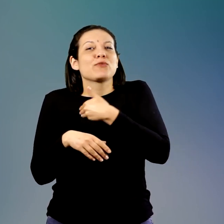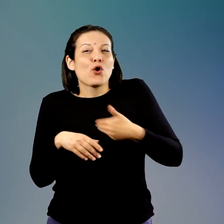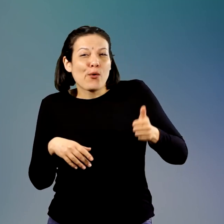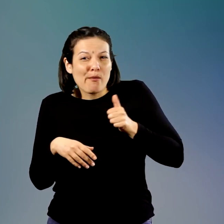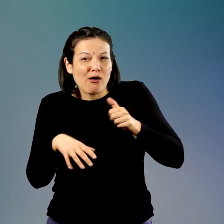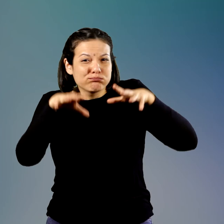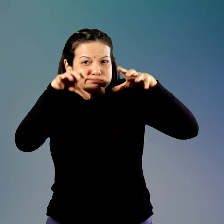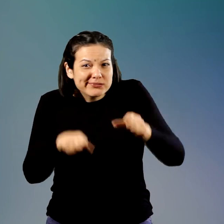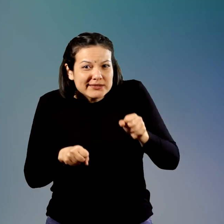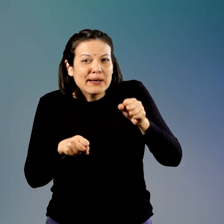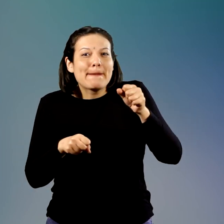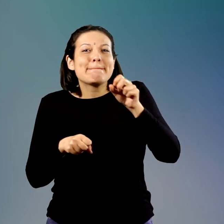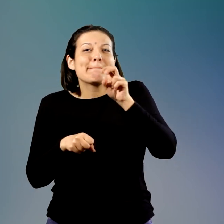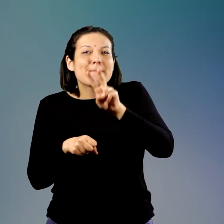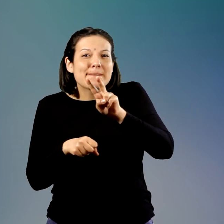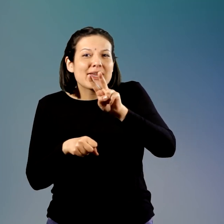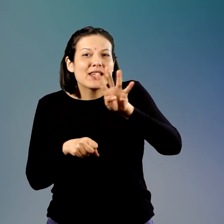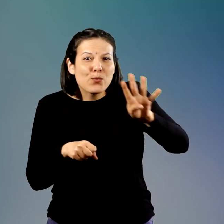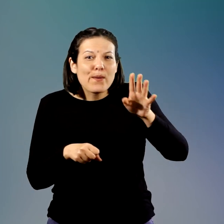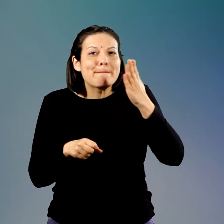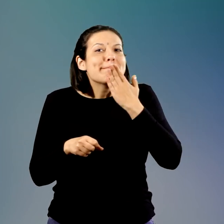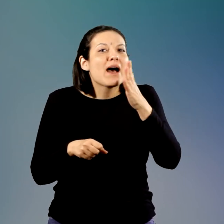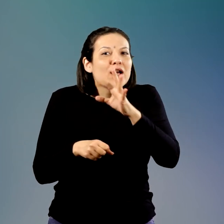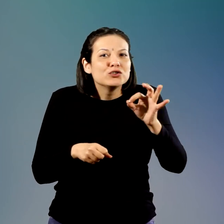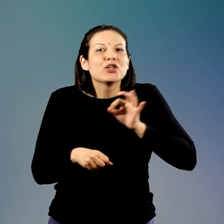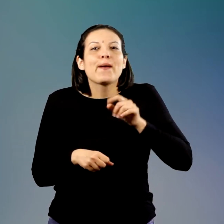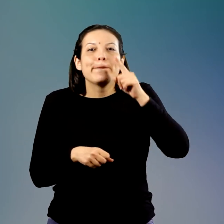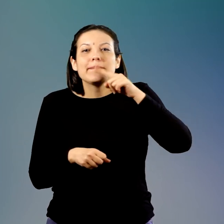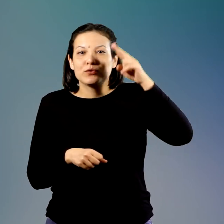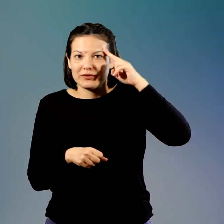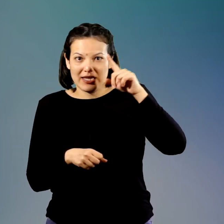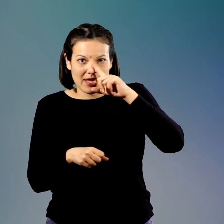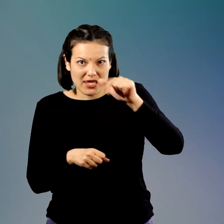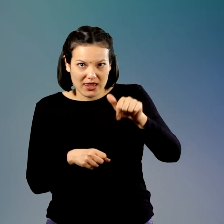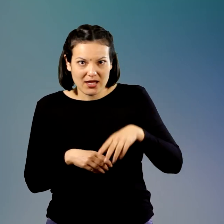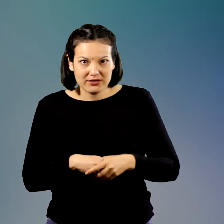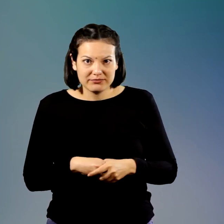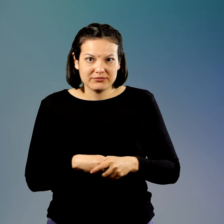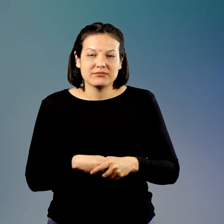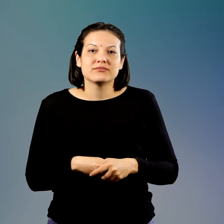partir del golpe del 24 de marzo de 1976